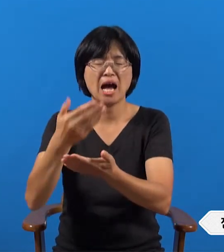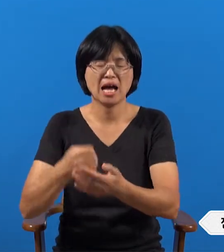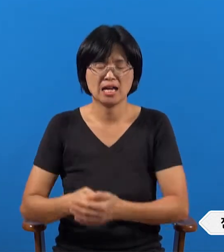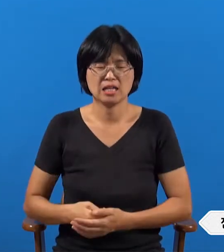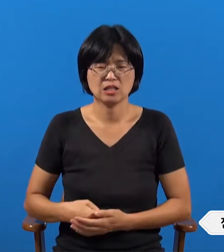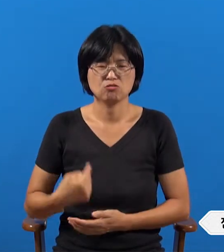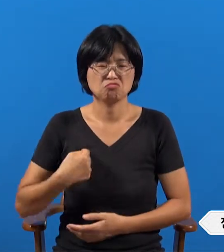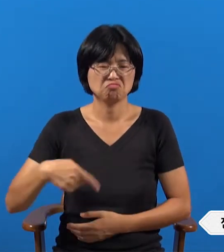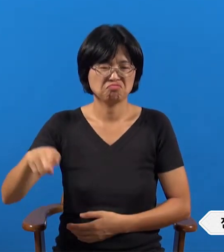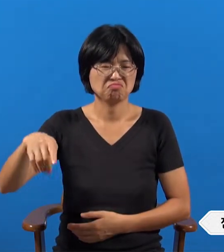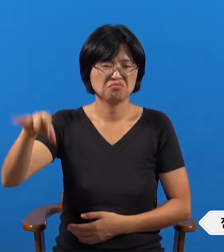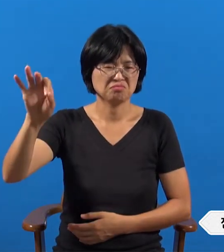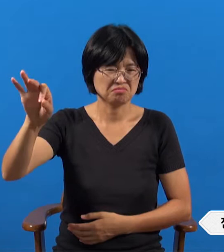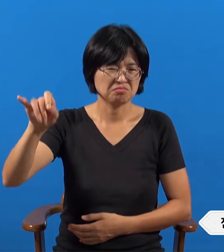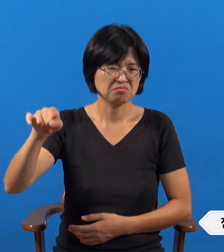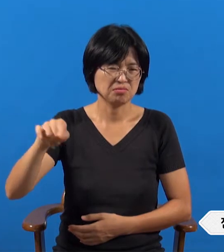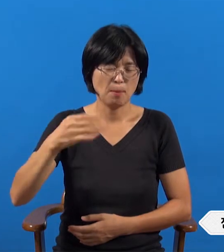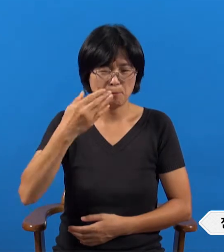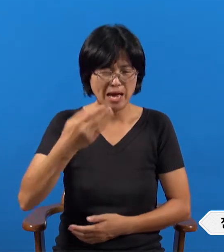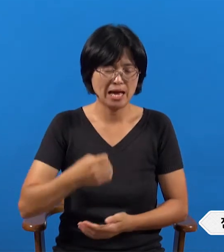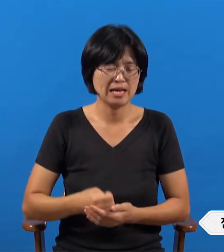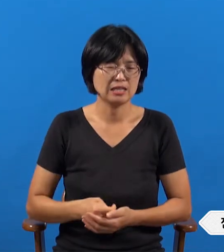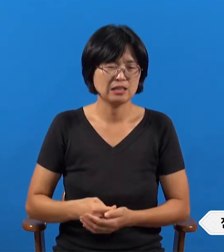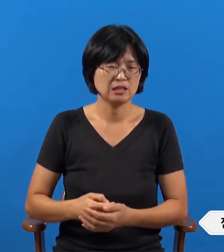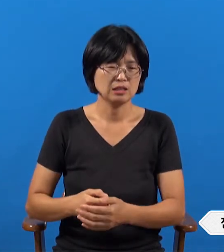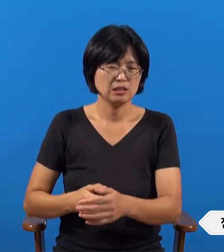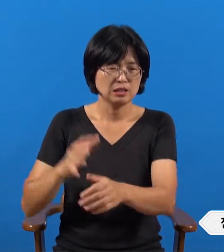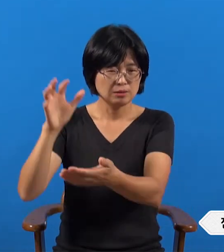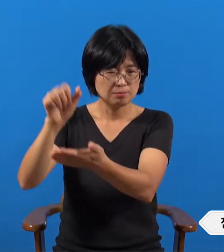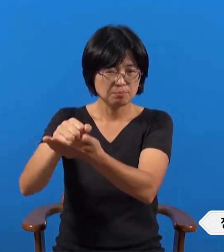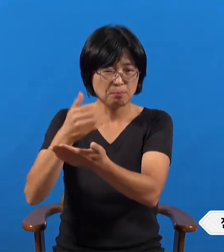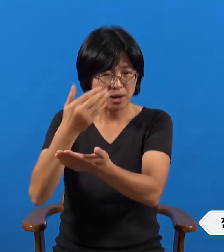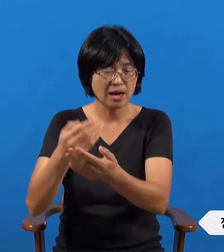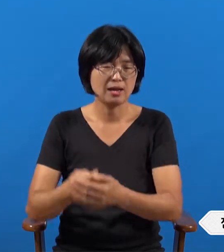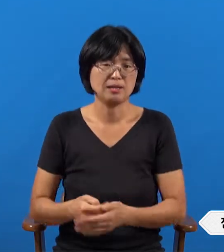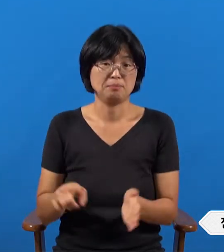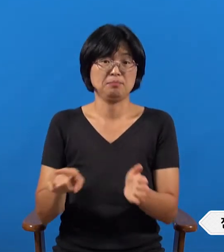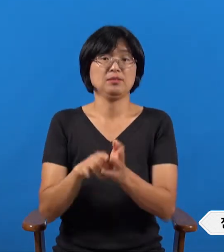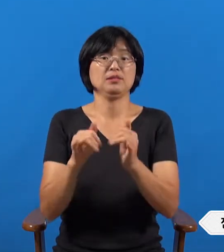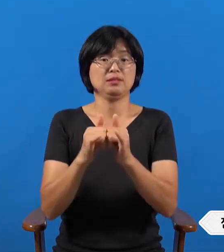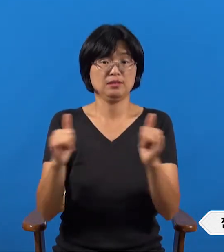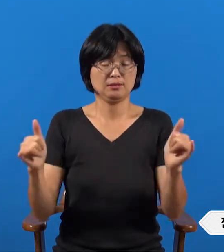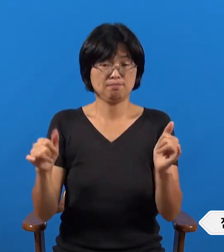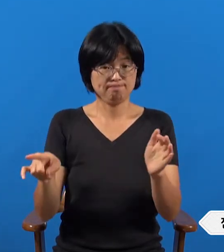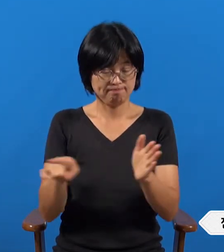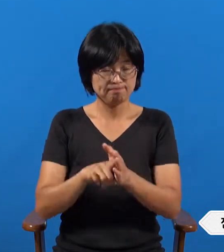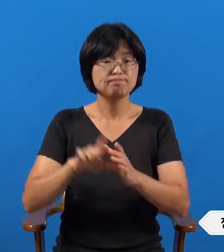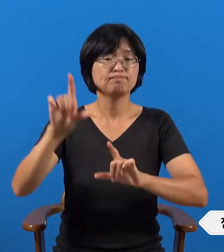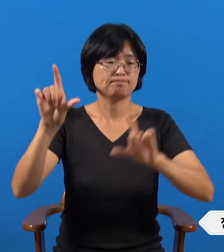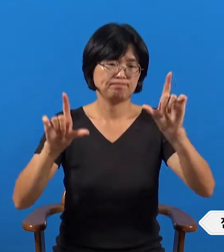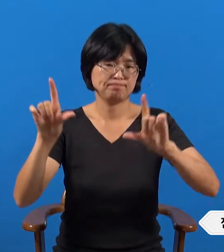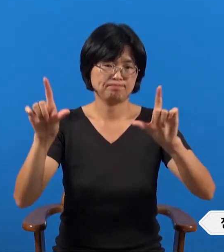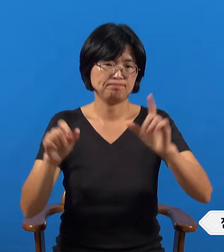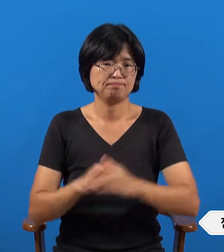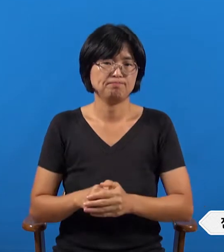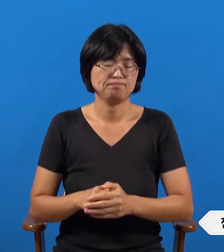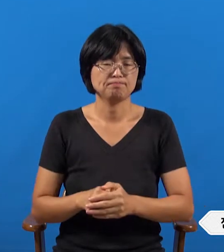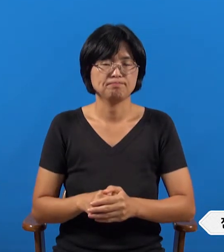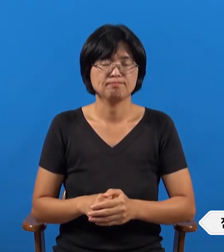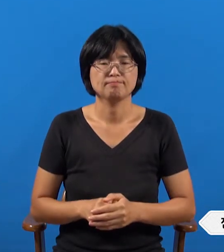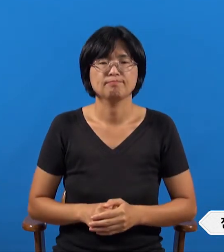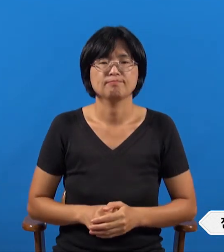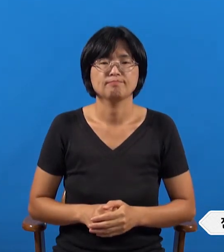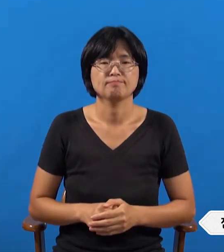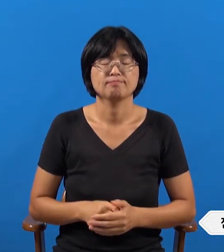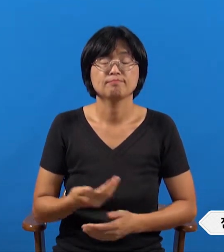상황입니다. 똑같은 것을 보았습니다. 그런데 믿음의 사람들이 믿음의 말을 하고 있는 모습을